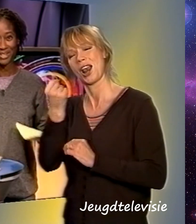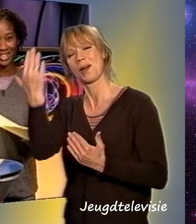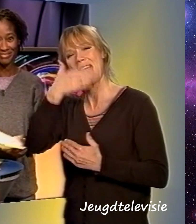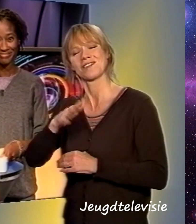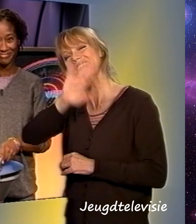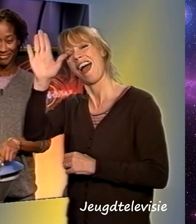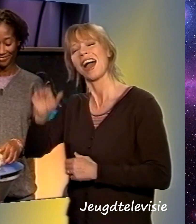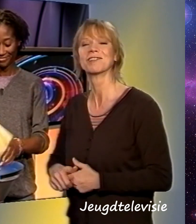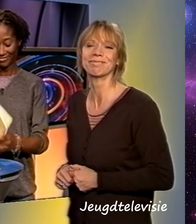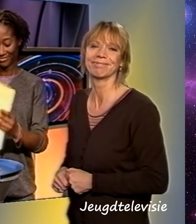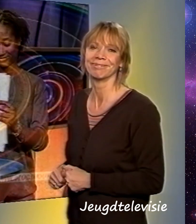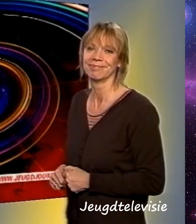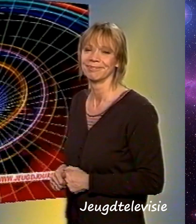nog dag